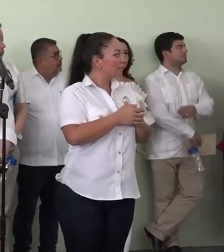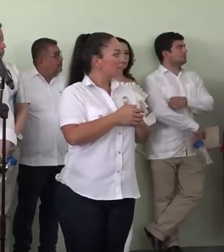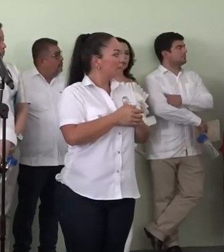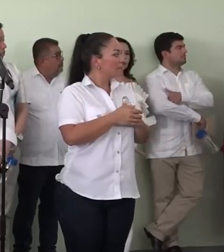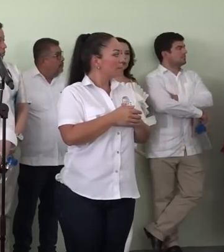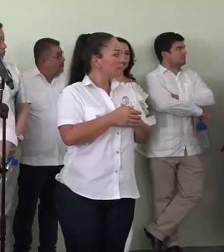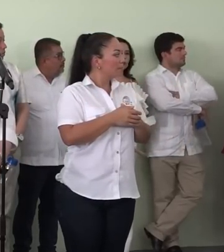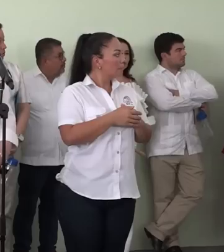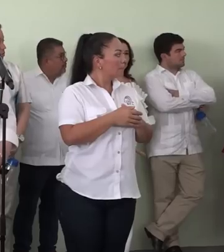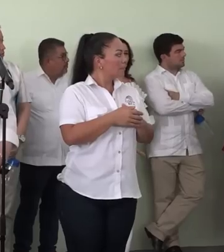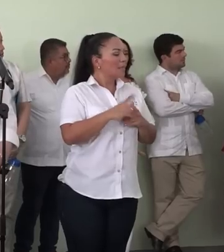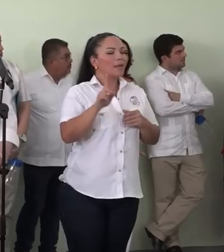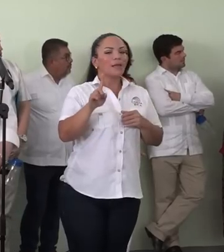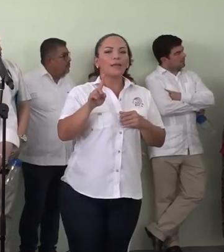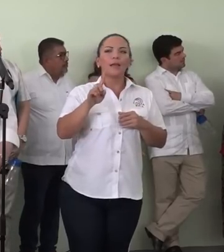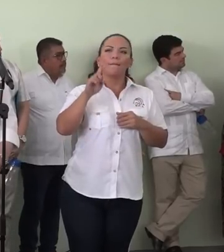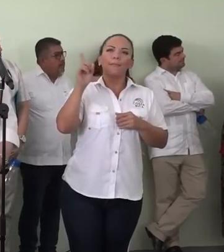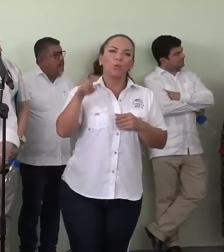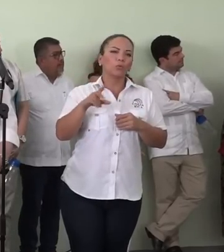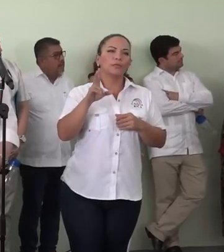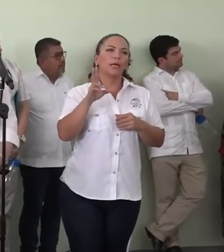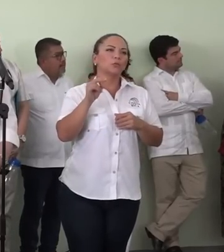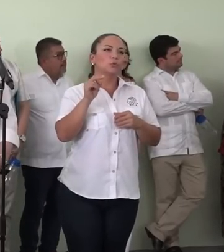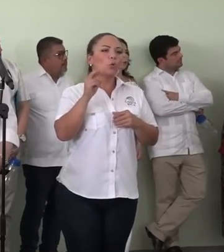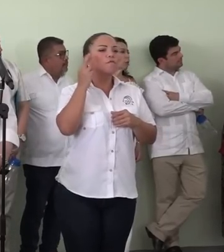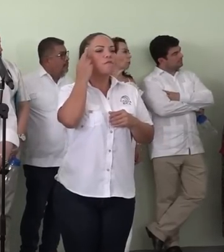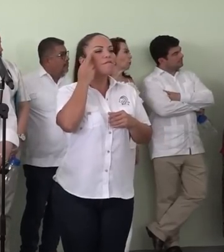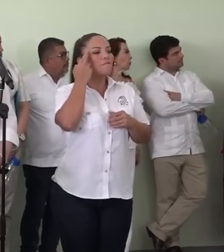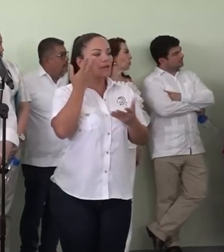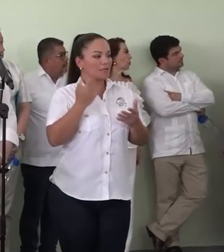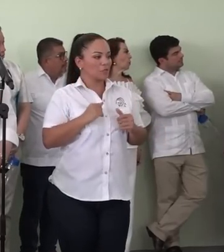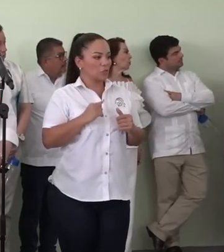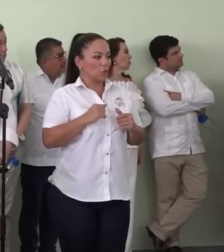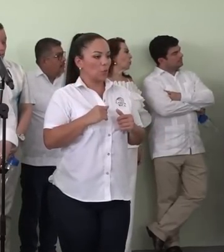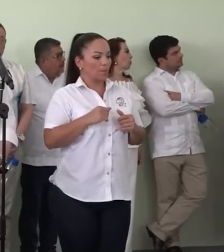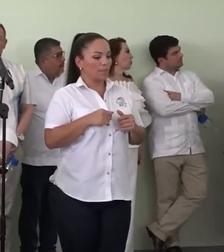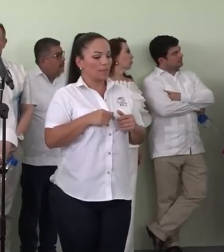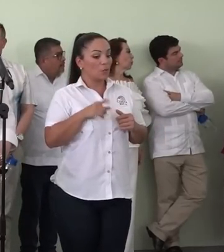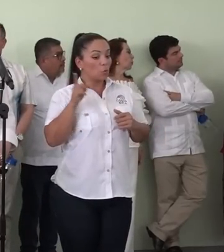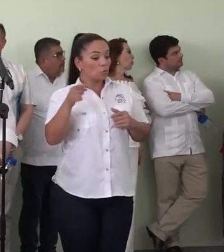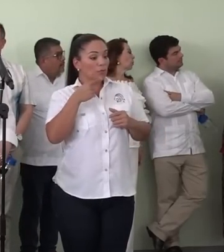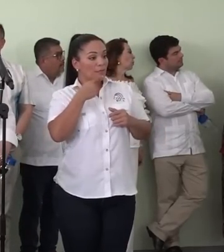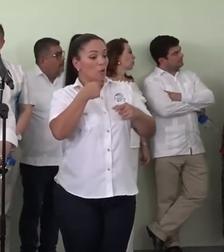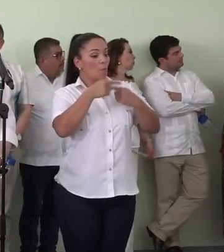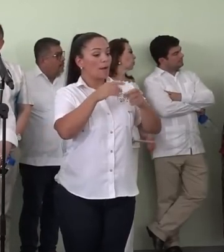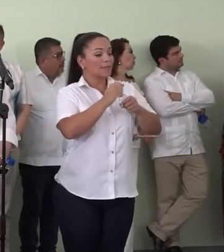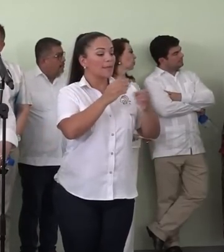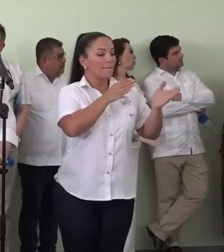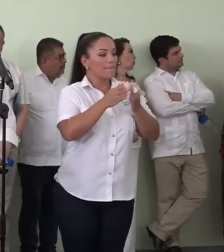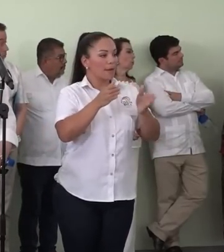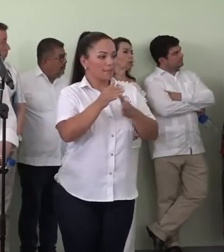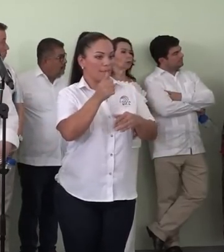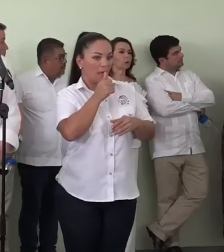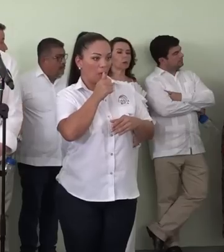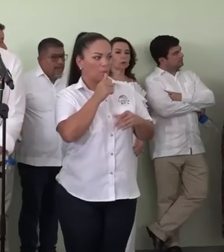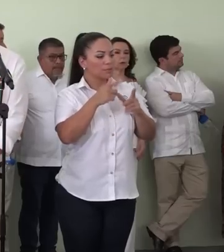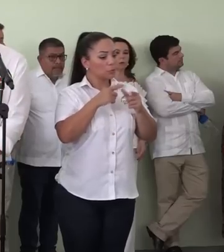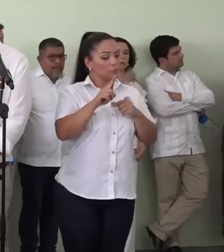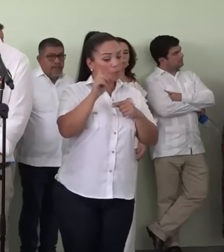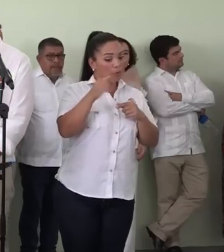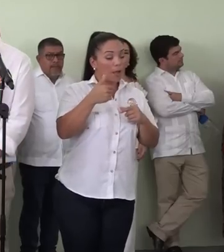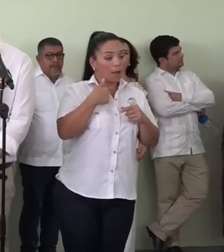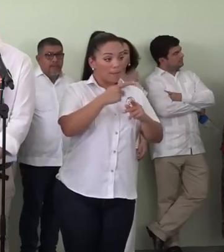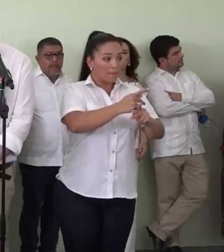pregunta, o más bien es la reflexión, en ese plan de aguas, ¿es posible que haya la protección